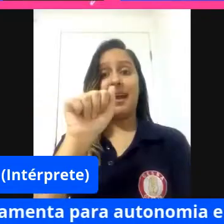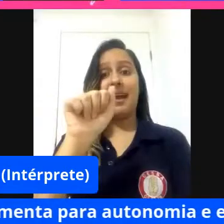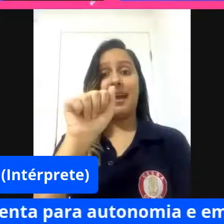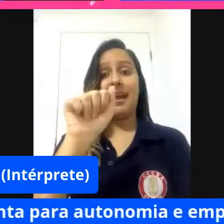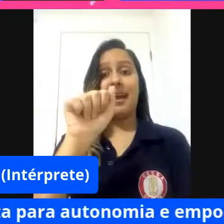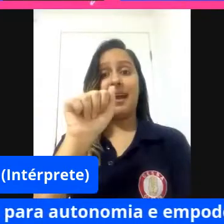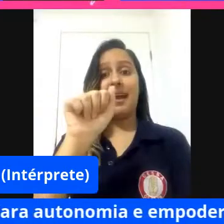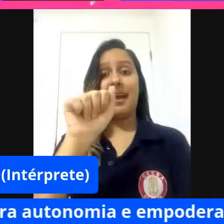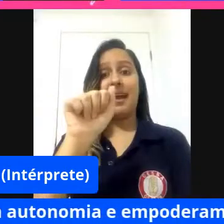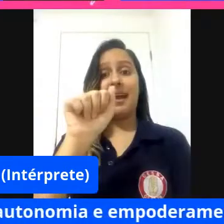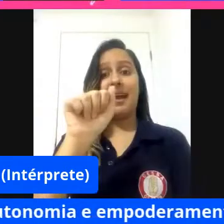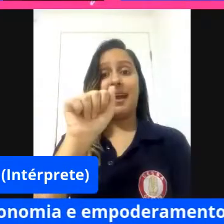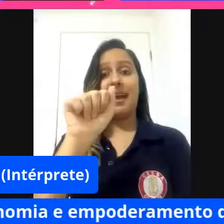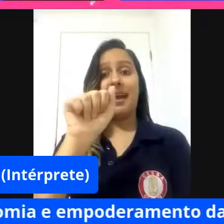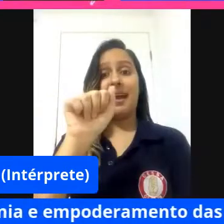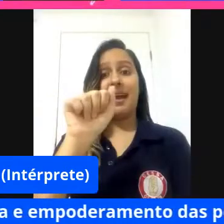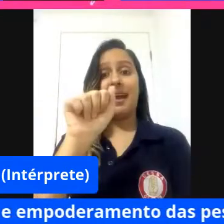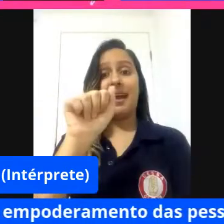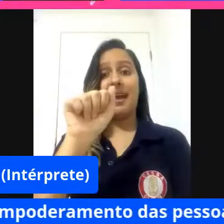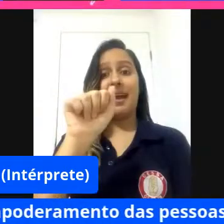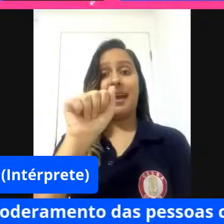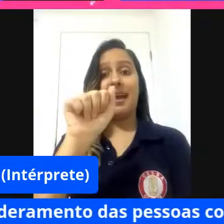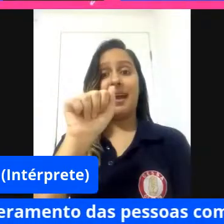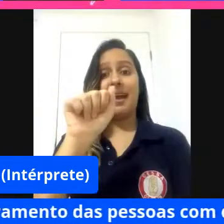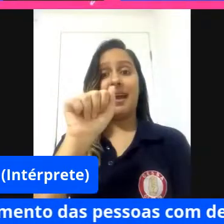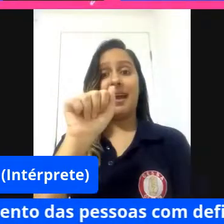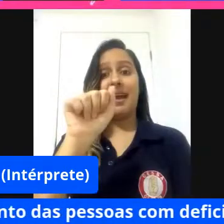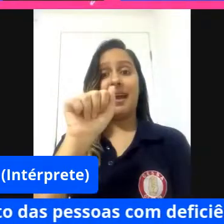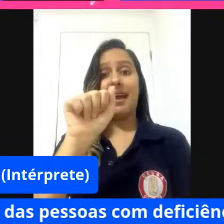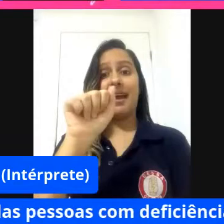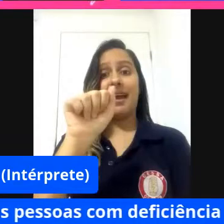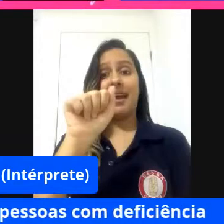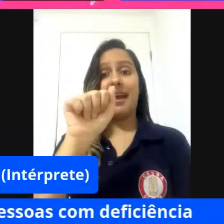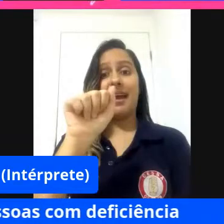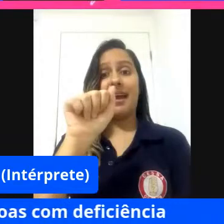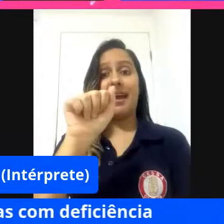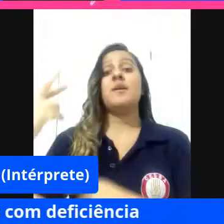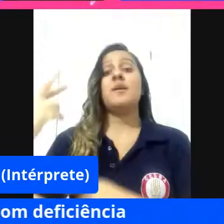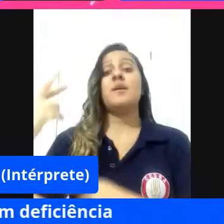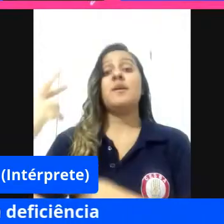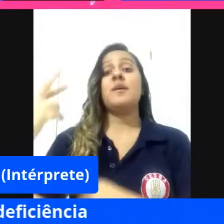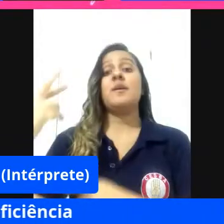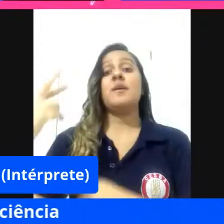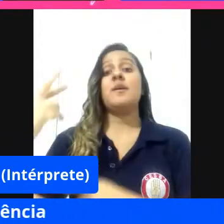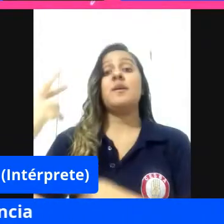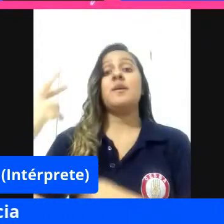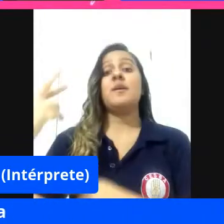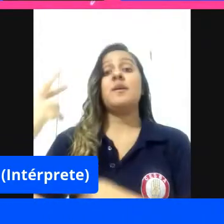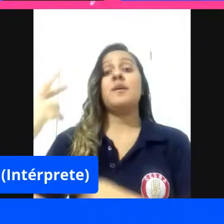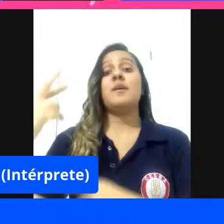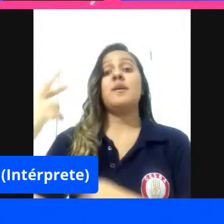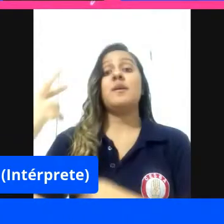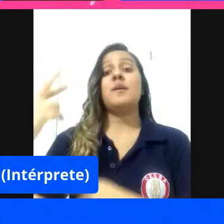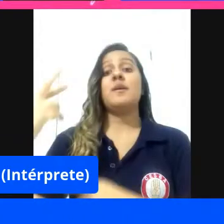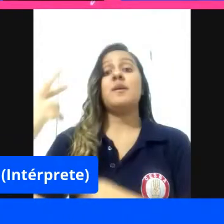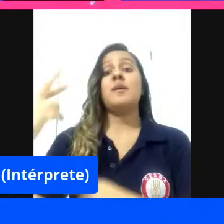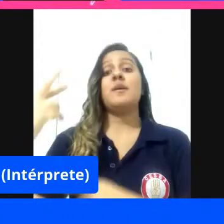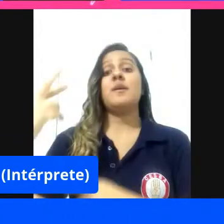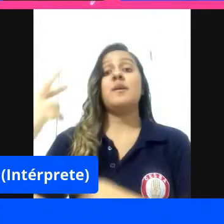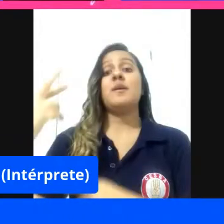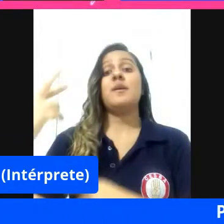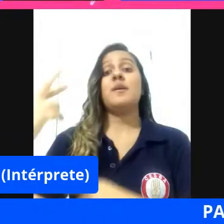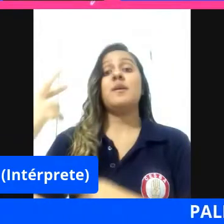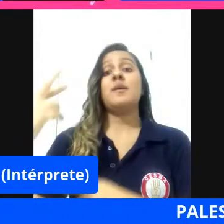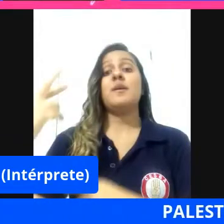anos. Então, esse tema, né? Eu sou engenheiro químico de formação, né? Me formei, né,